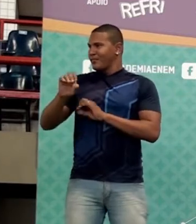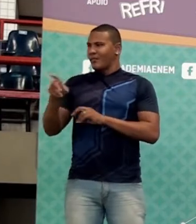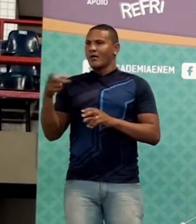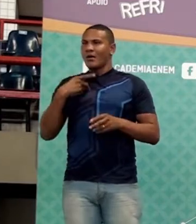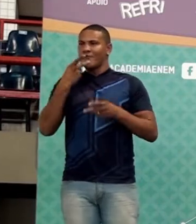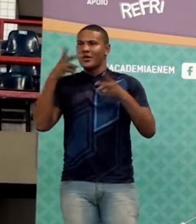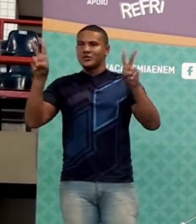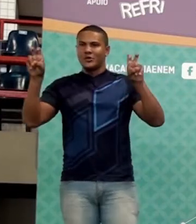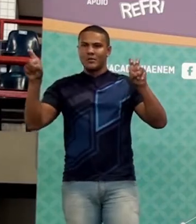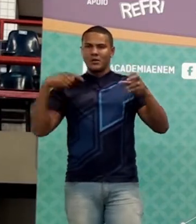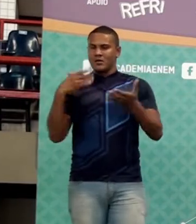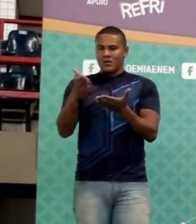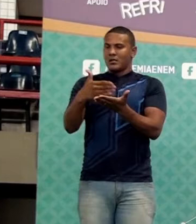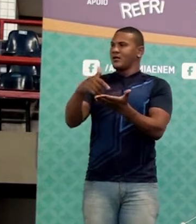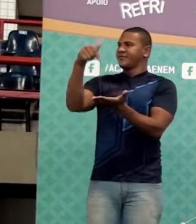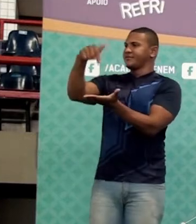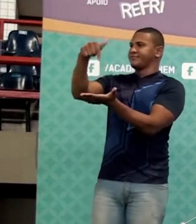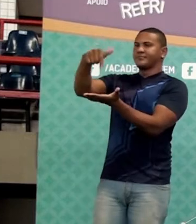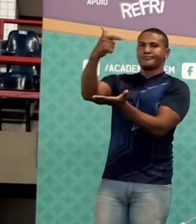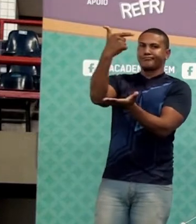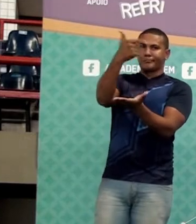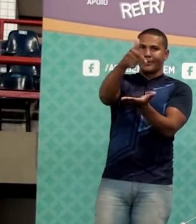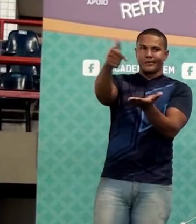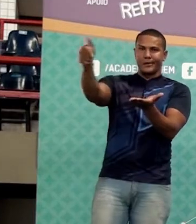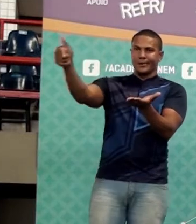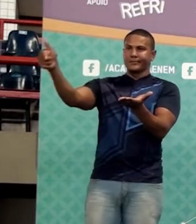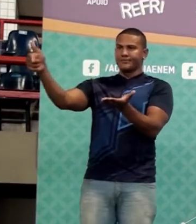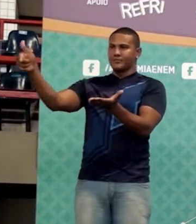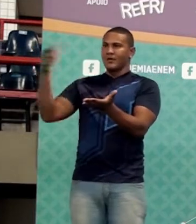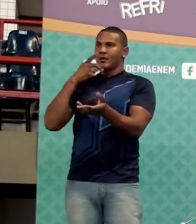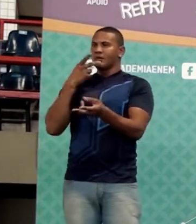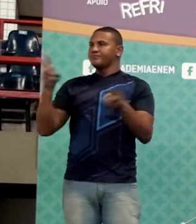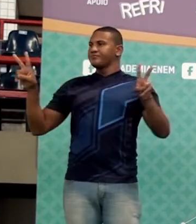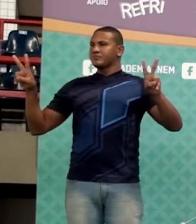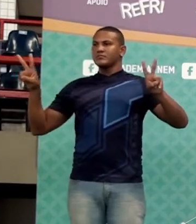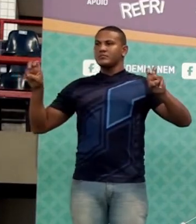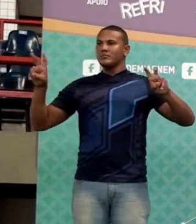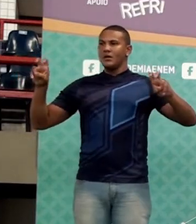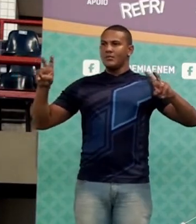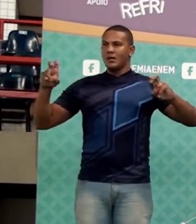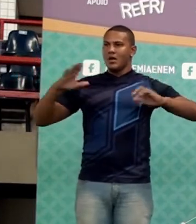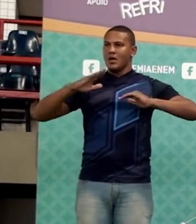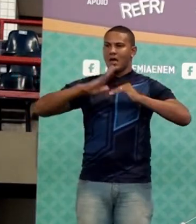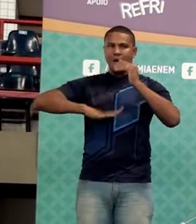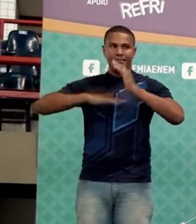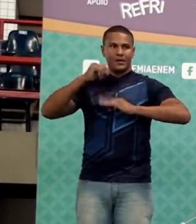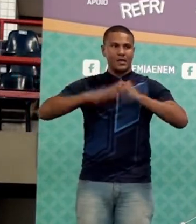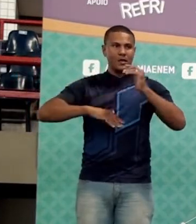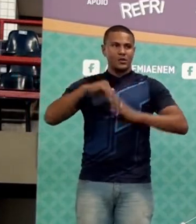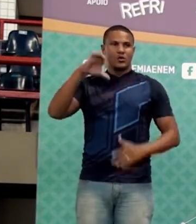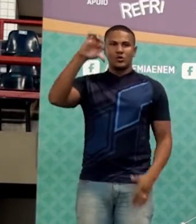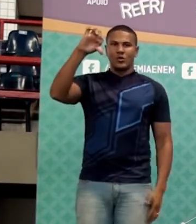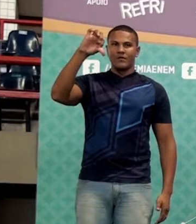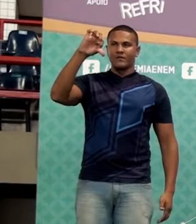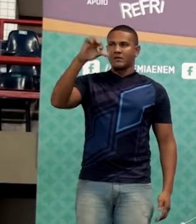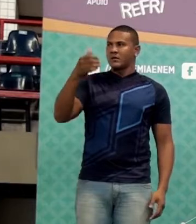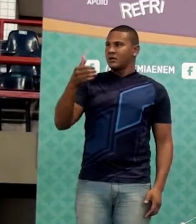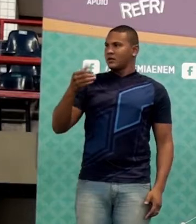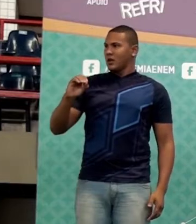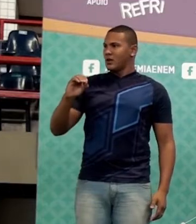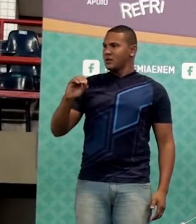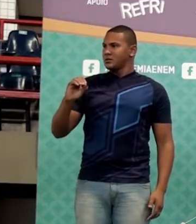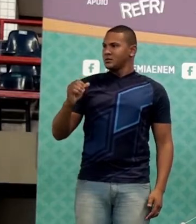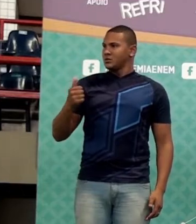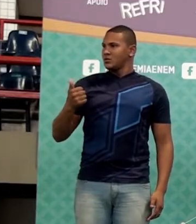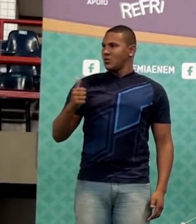nenhum, e vai fazer a diferença para vocês. São as habilidades 9, 10 e 11. São